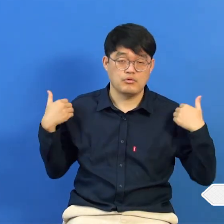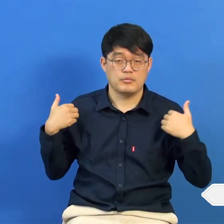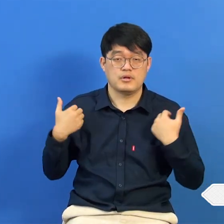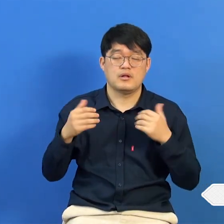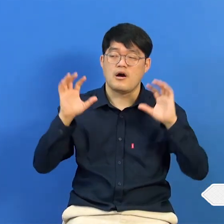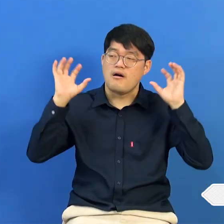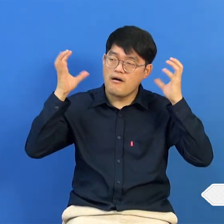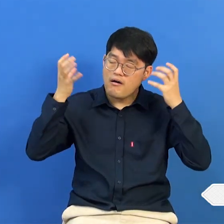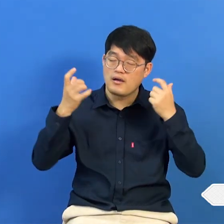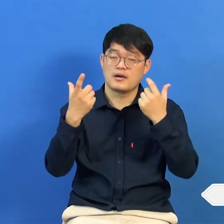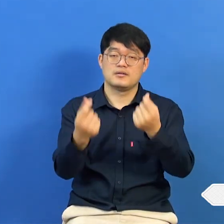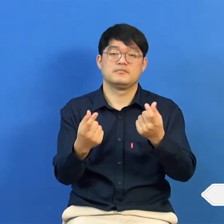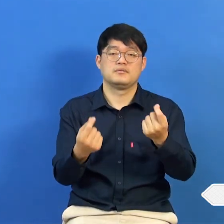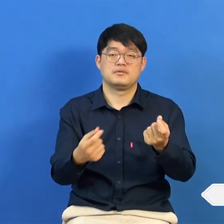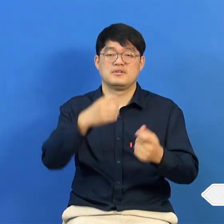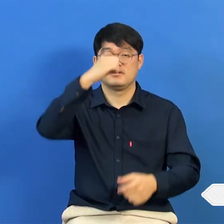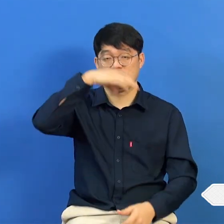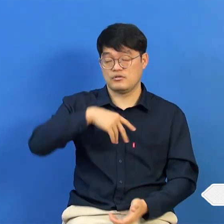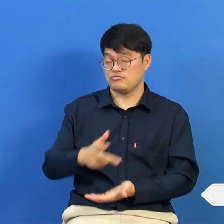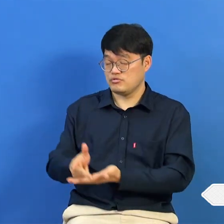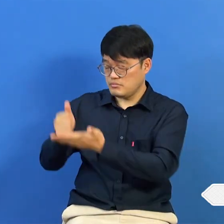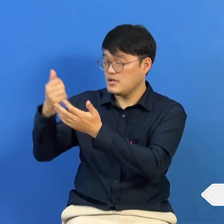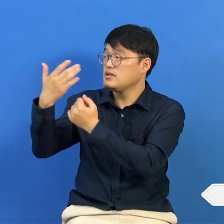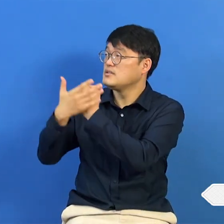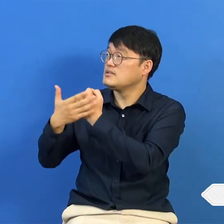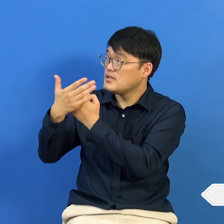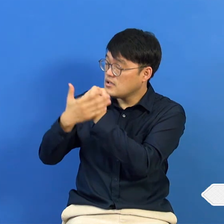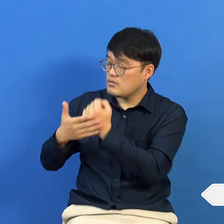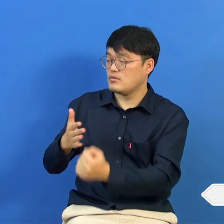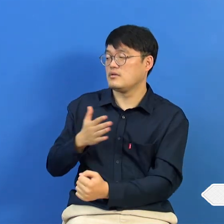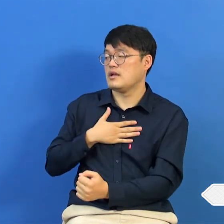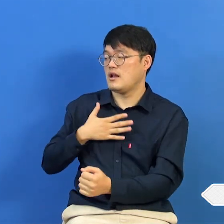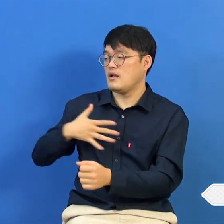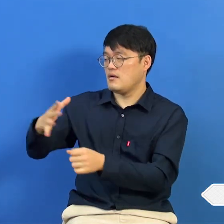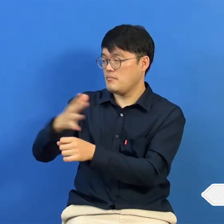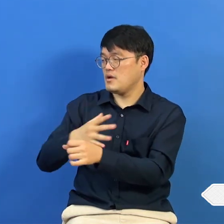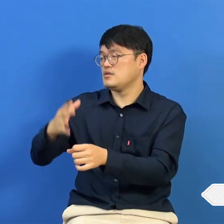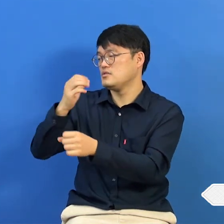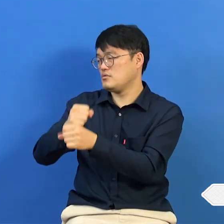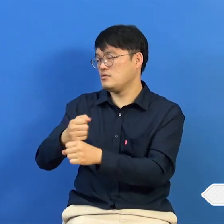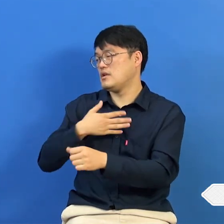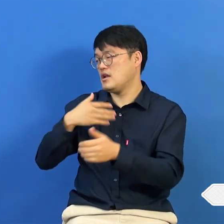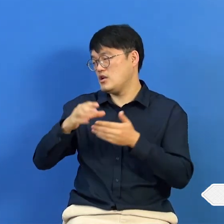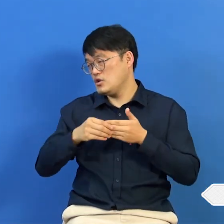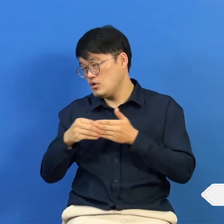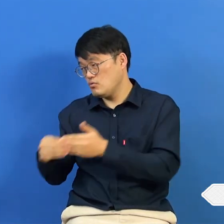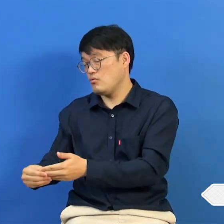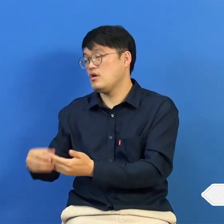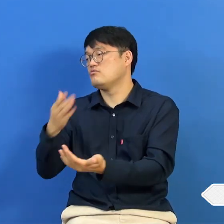같습니다. 그저 주의 은혜의 사슬로 나를 메시고 나를 인도해 주세요.